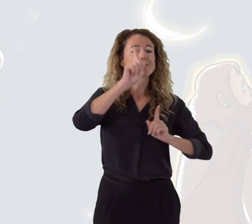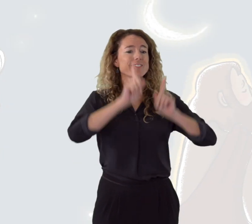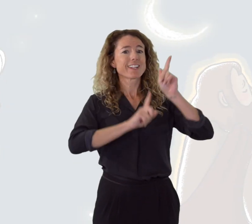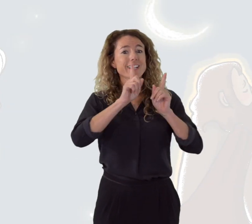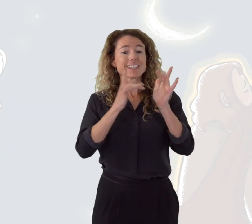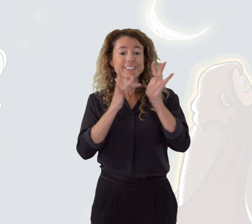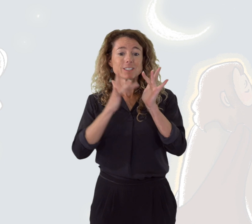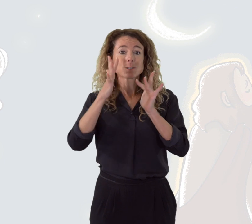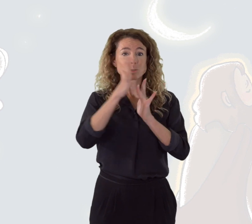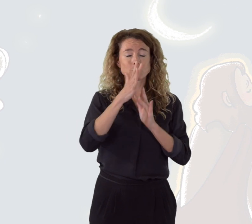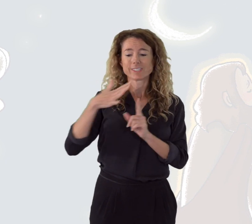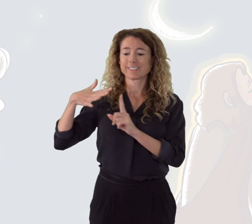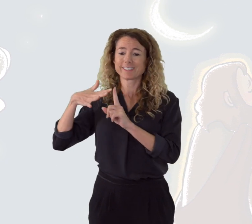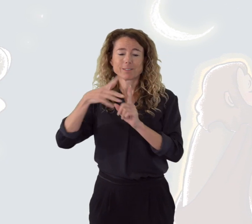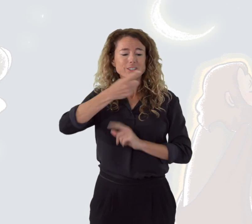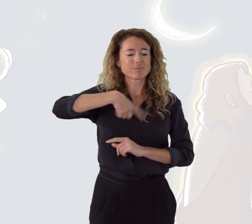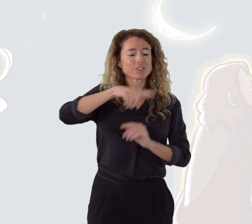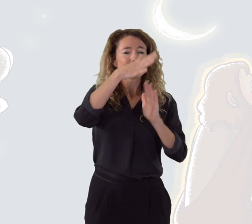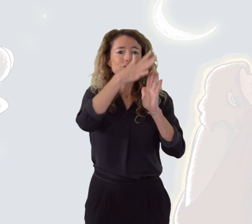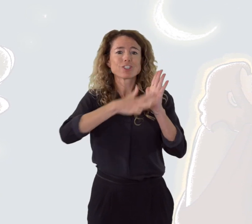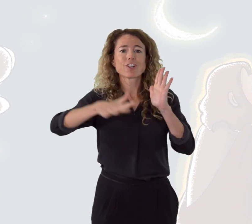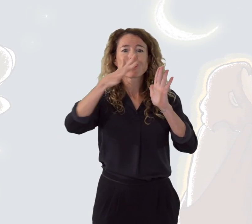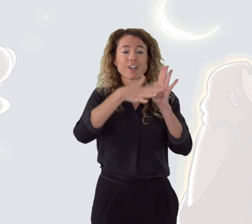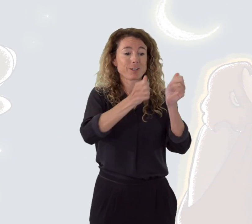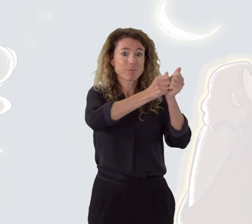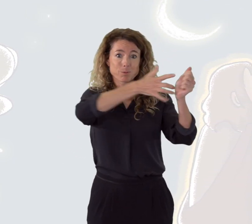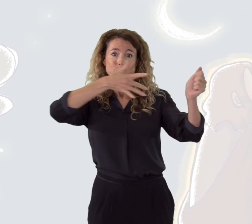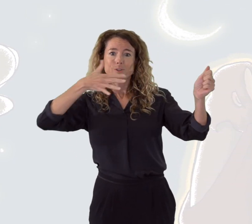Jésus et ses disciples chantent les psaumes de la fête.